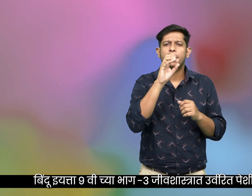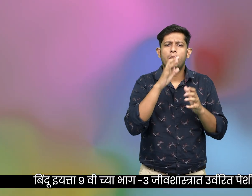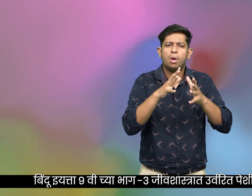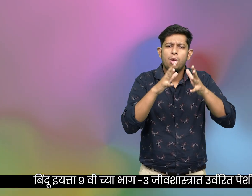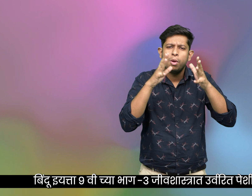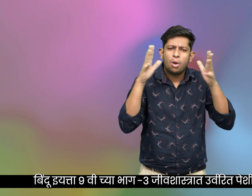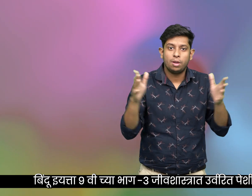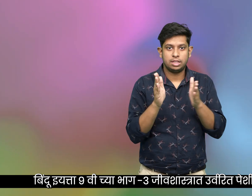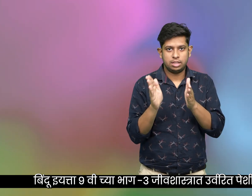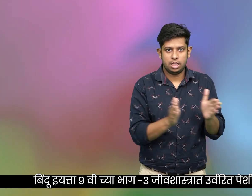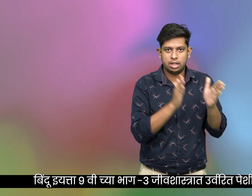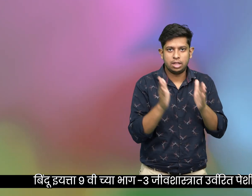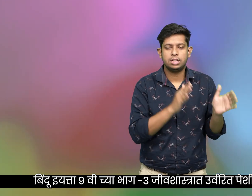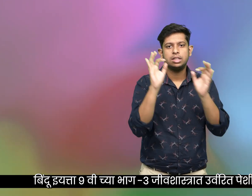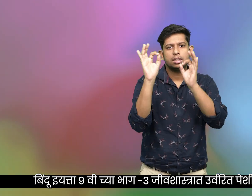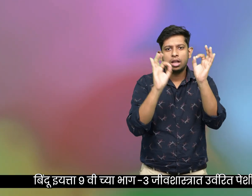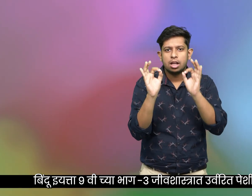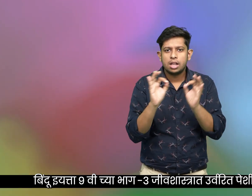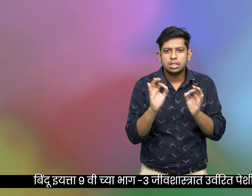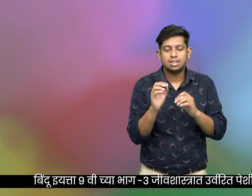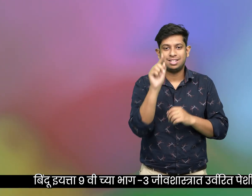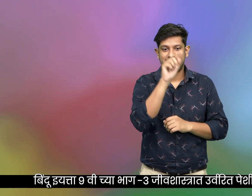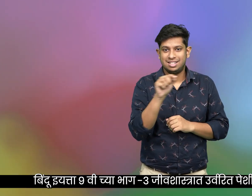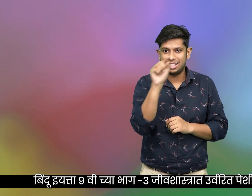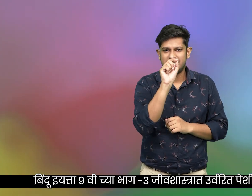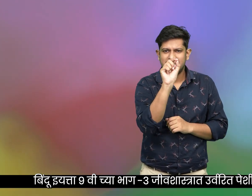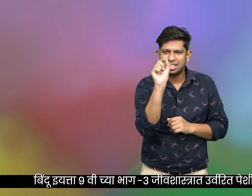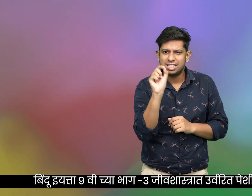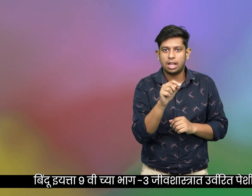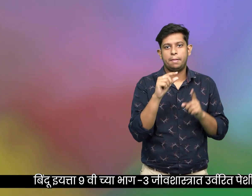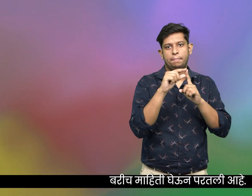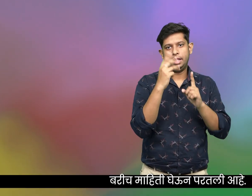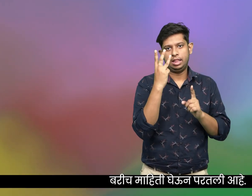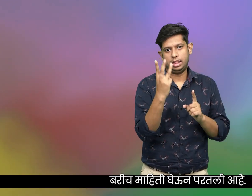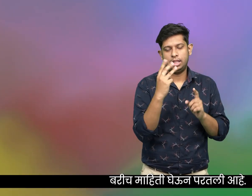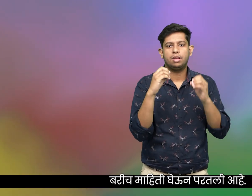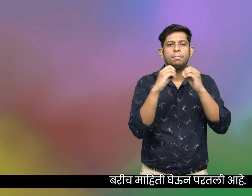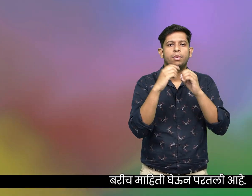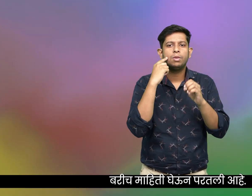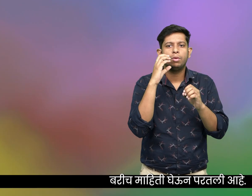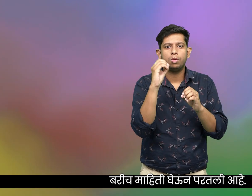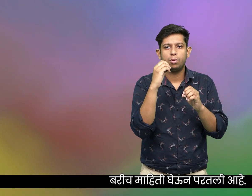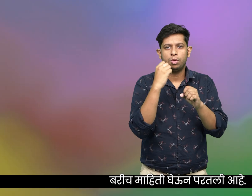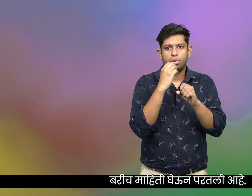भाग 3 जीवशास्त्रावरील उर्वरित पेशी ऑर्गनेल्सबद्दल बरीच माहिती घेऊन परतली आहे.